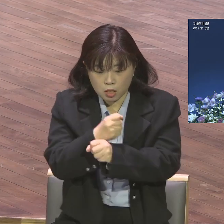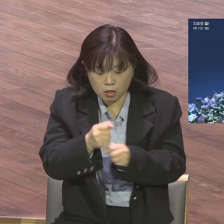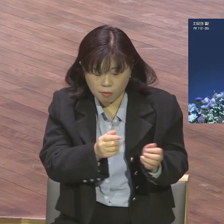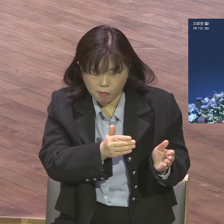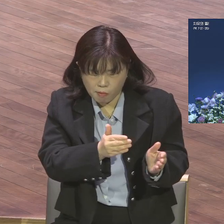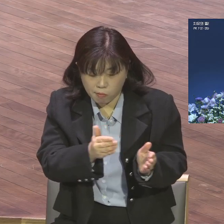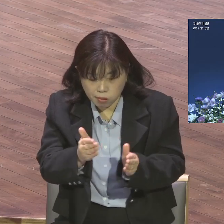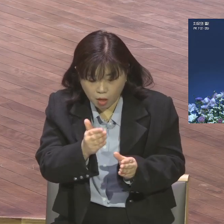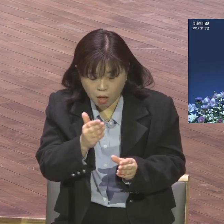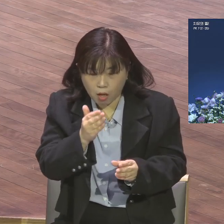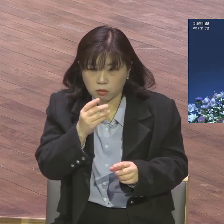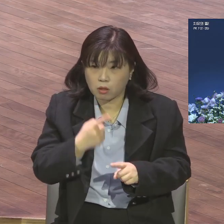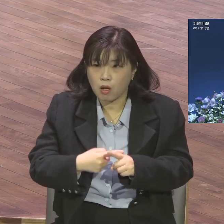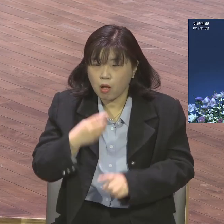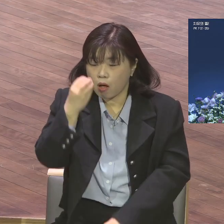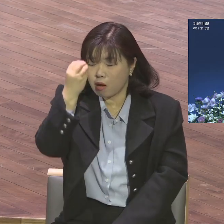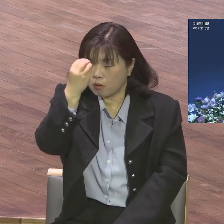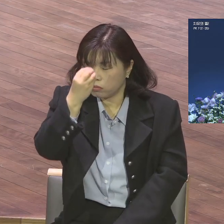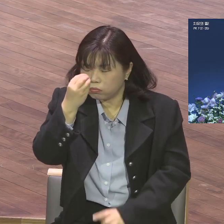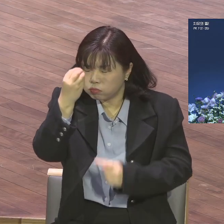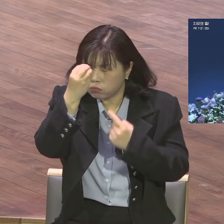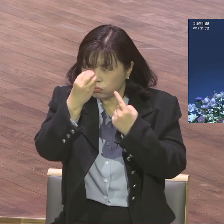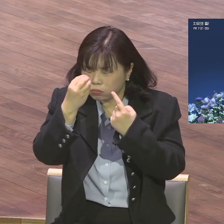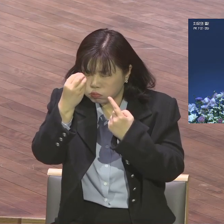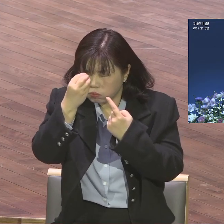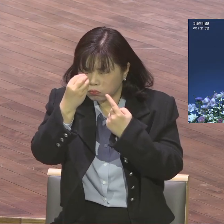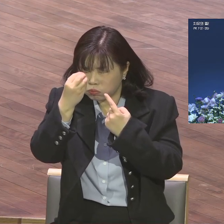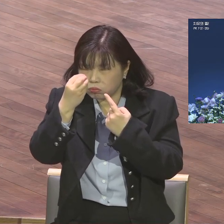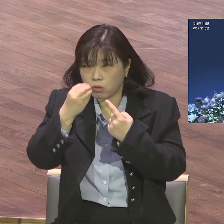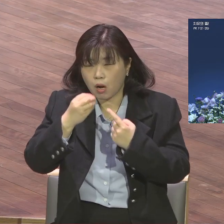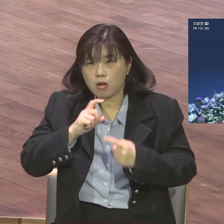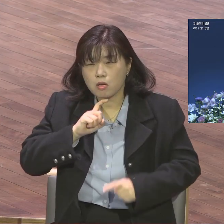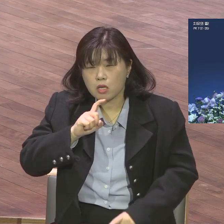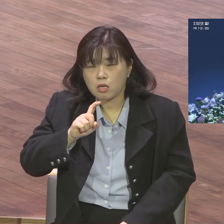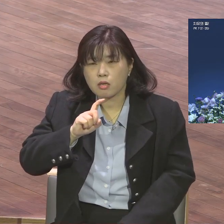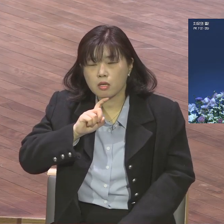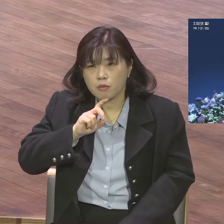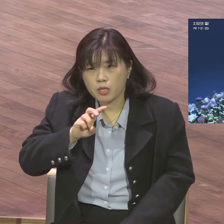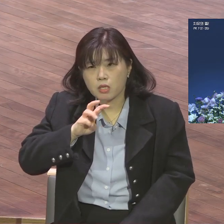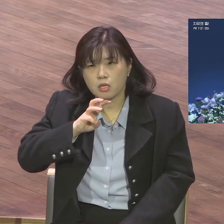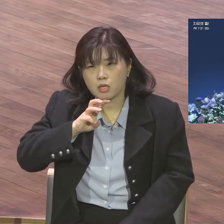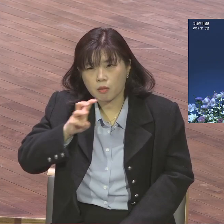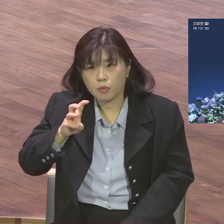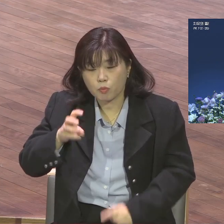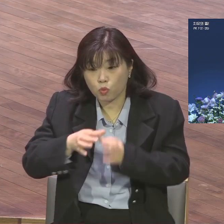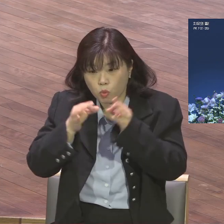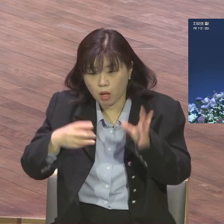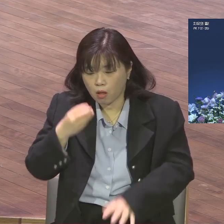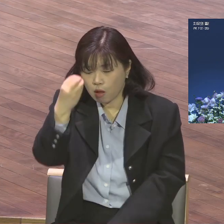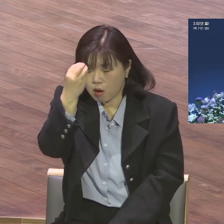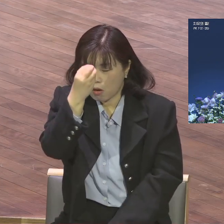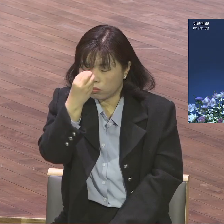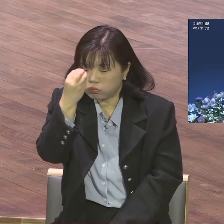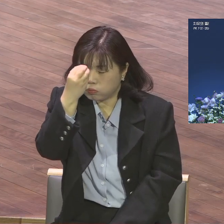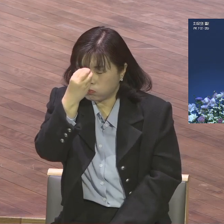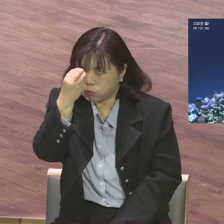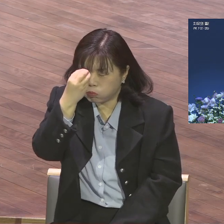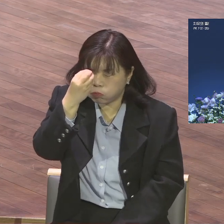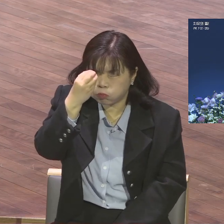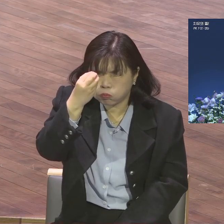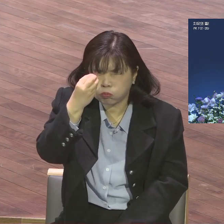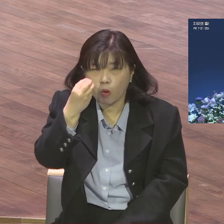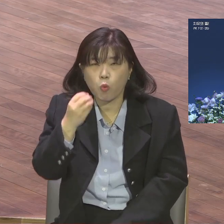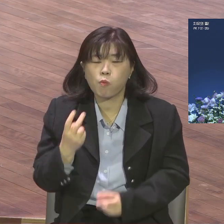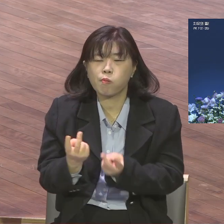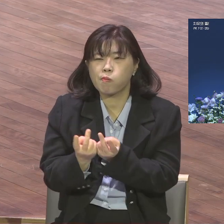있는데도 띵하니 안 풀려요. 야 이거 큰일 났네. 이거 지금 열몇 시간 비행기 타고 지금 가야 되는데 어떻게